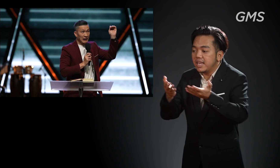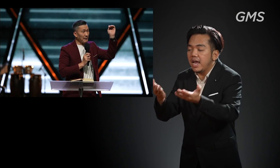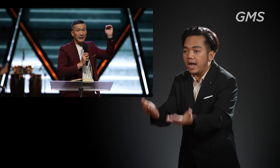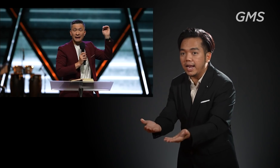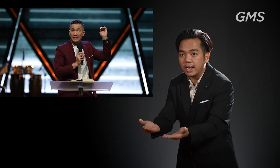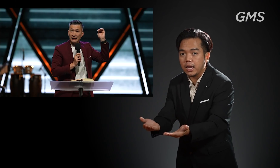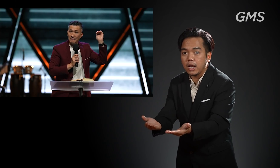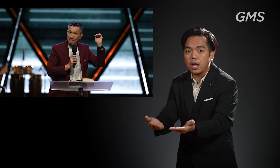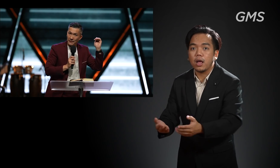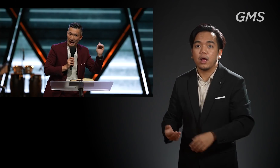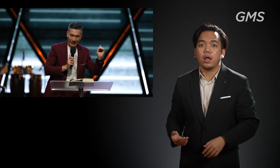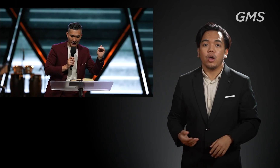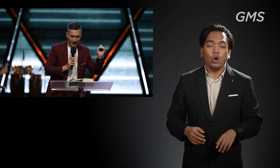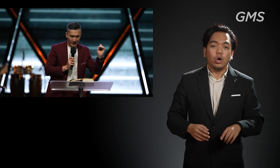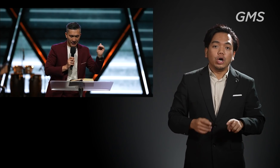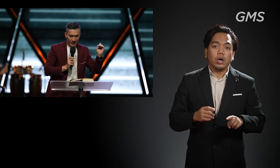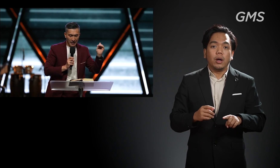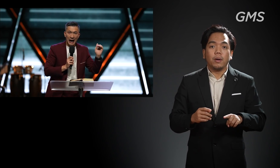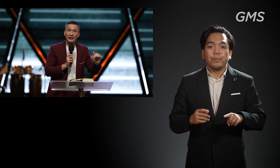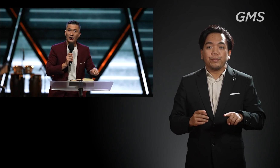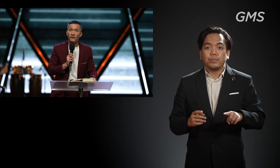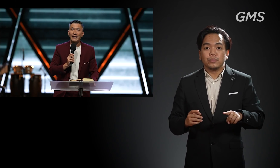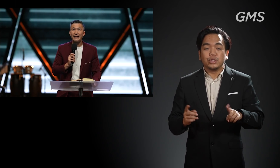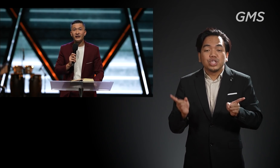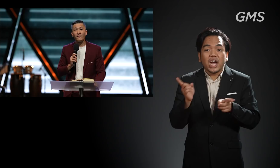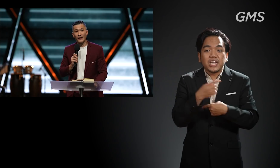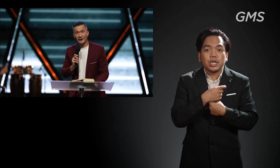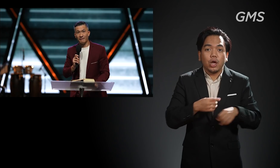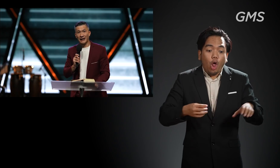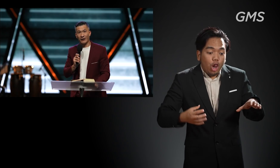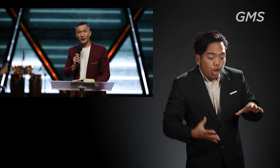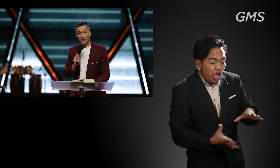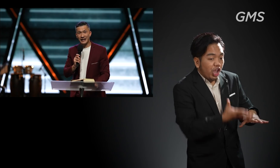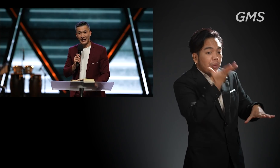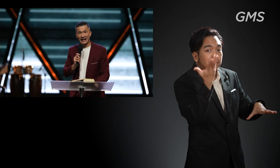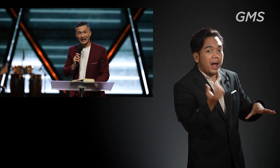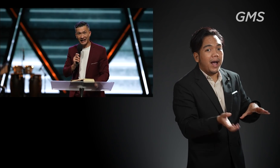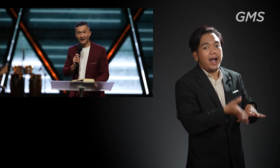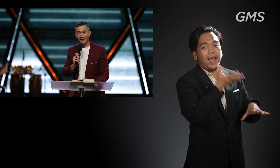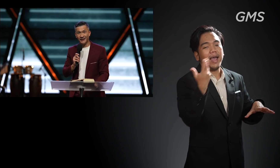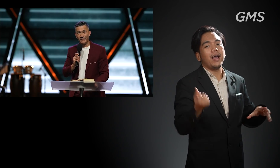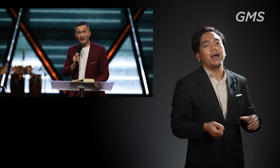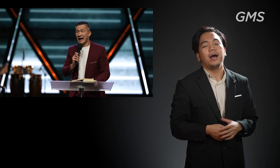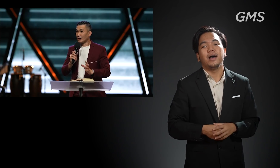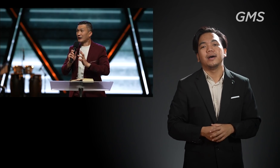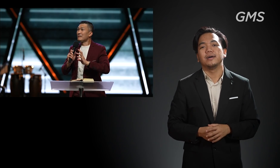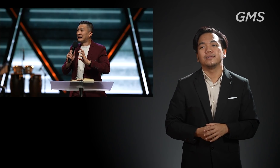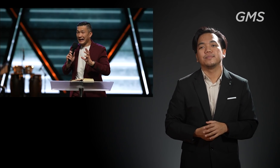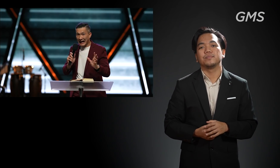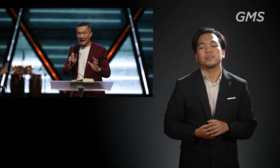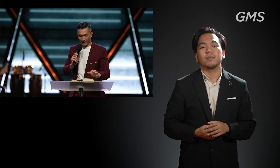pengadaan kepada kelimpahan. Atau financial freedom yang orang dunia sering katakan.